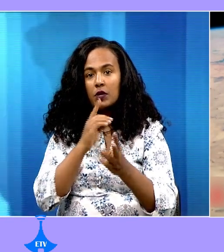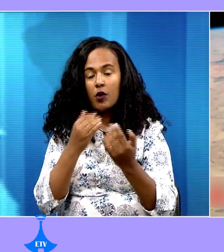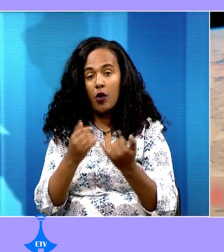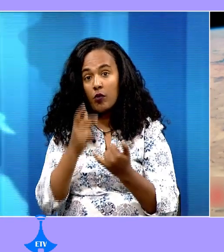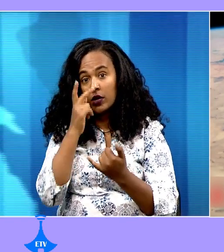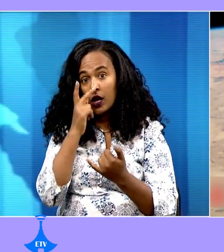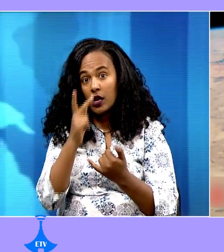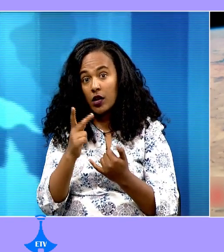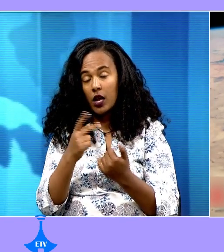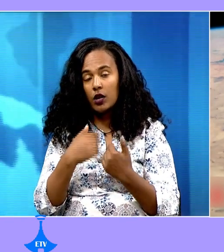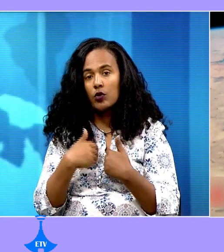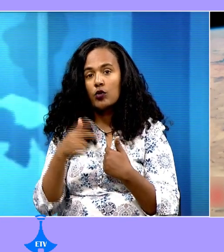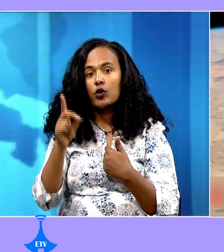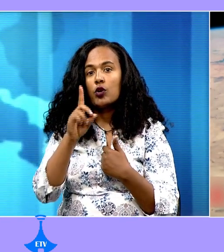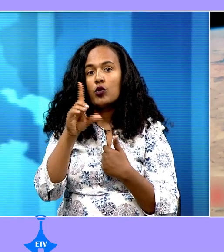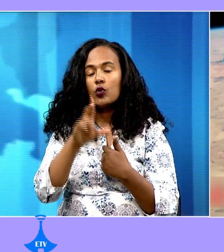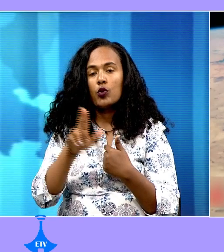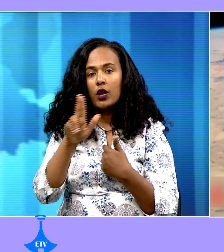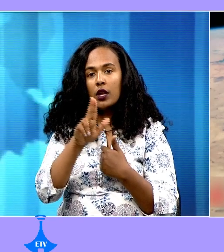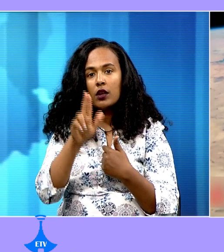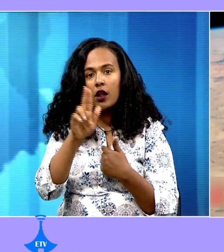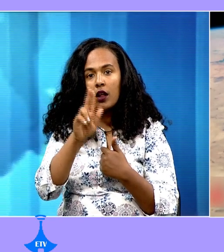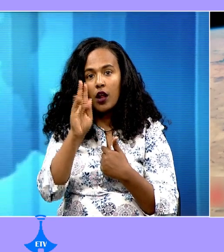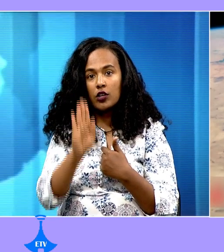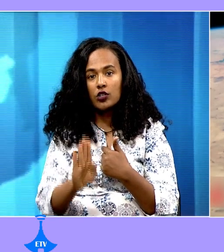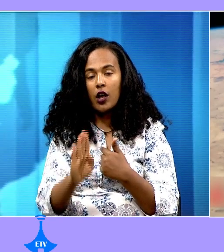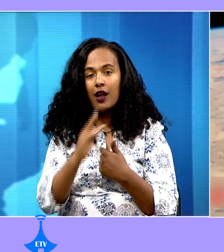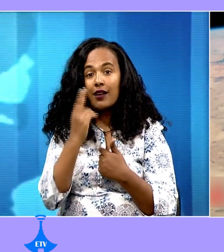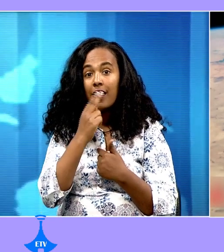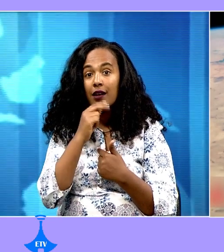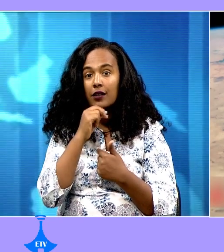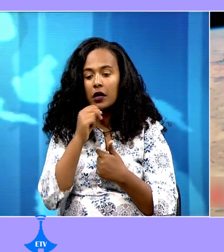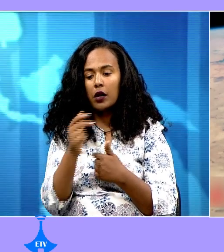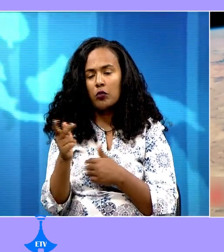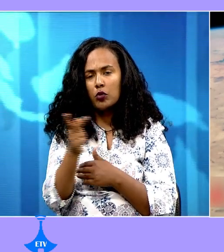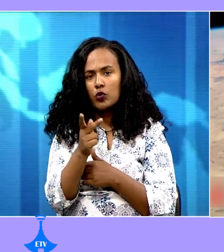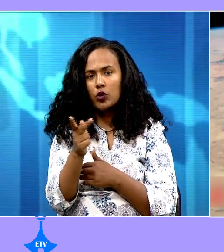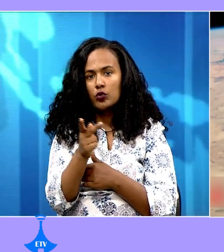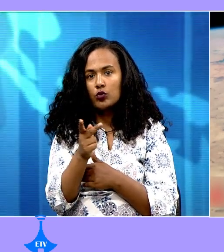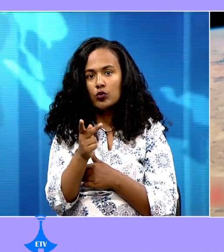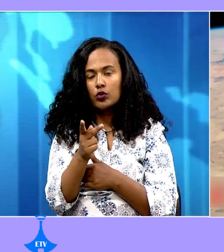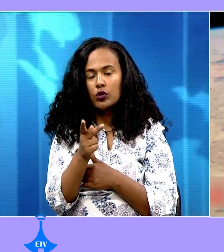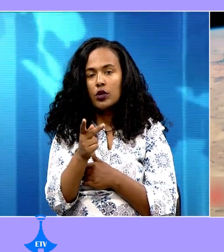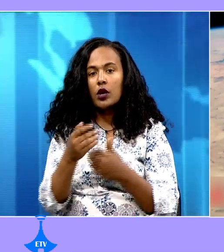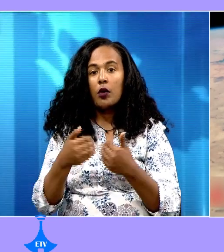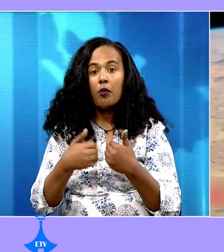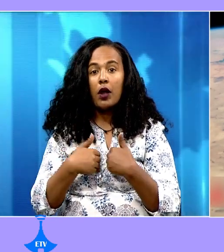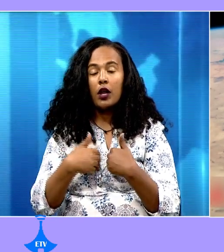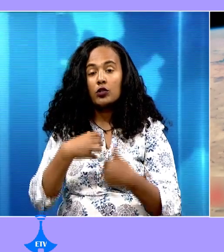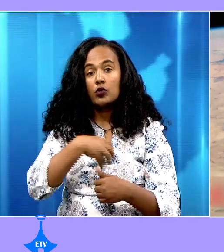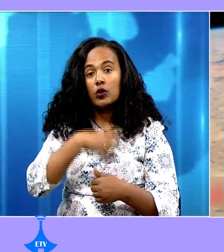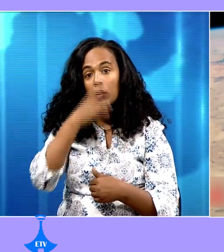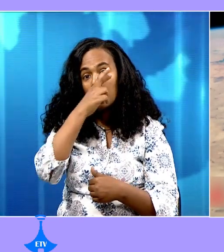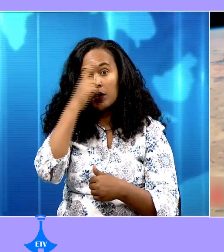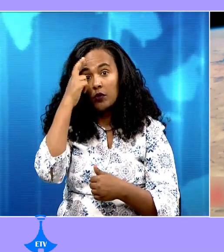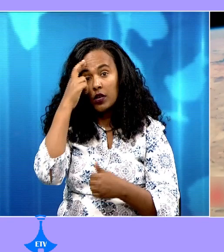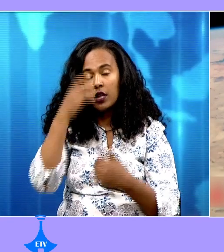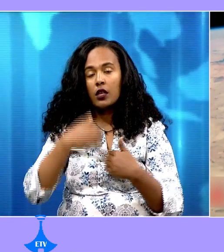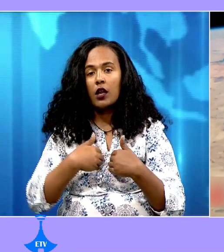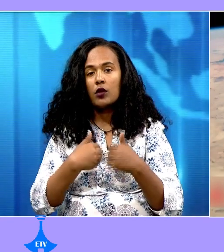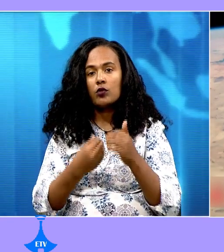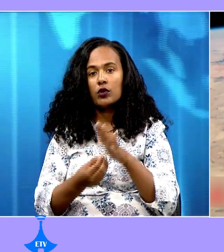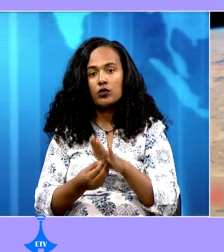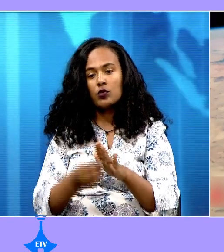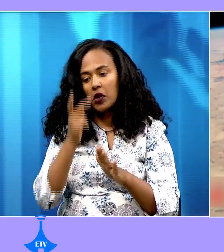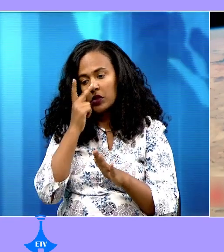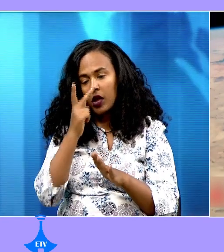መሰለኝ ዩክሬንና ራሽያ ላይ የጥቁር ባህርን እንዳትጠቀም ሁለቱ ባላቸው ቅራኔ ምክንያት ያመጣውን ተጽዕኖ አይተሃል።